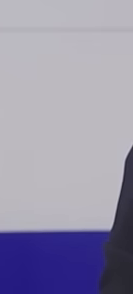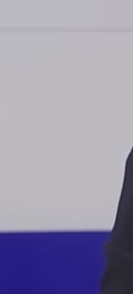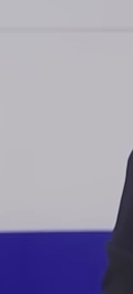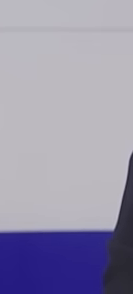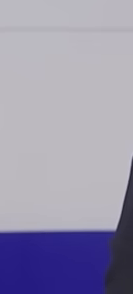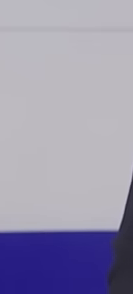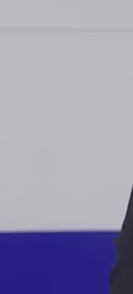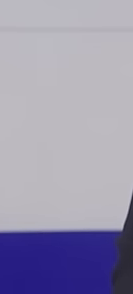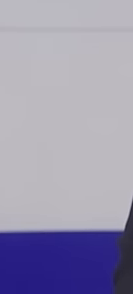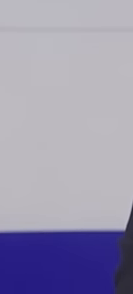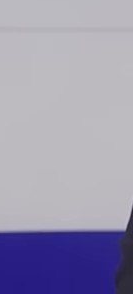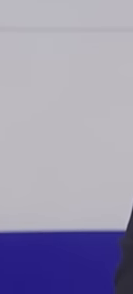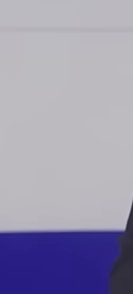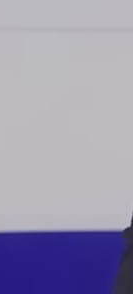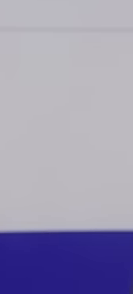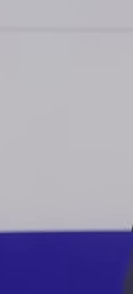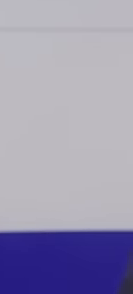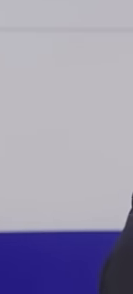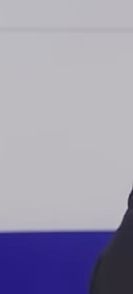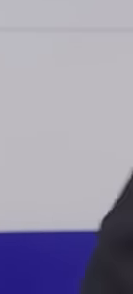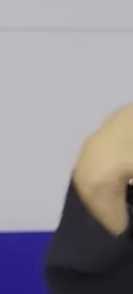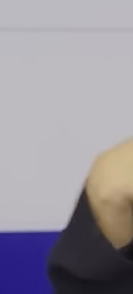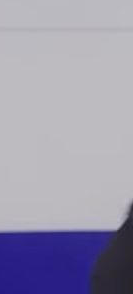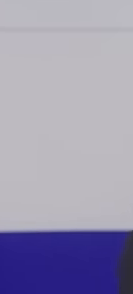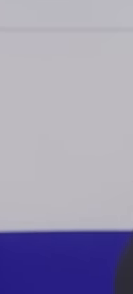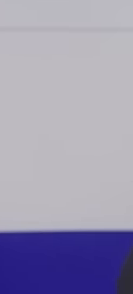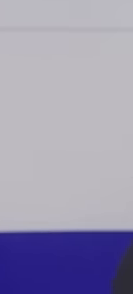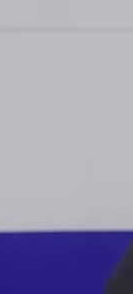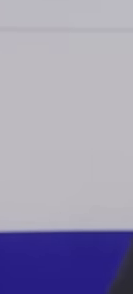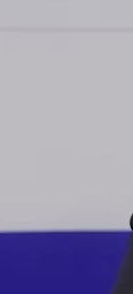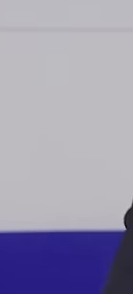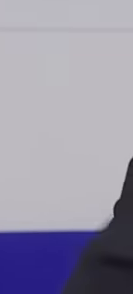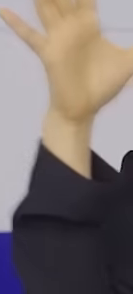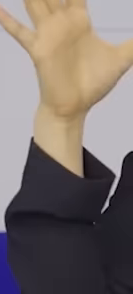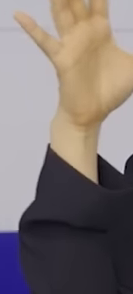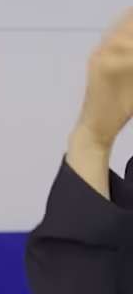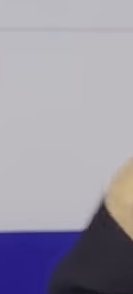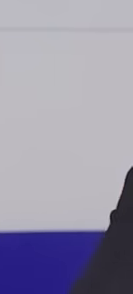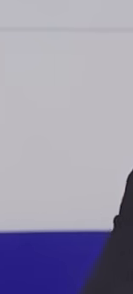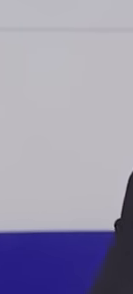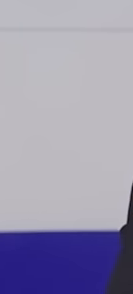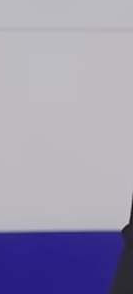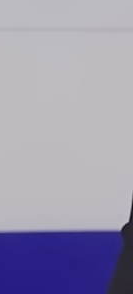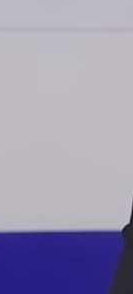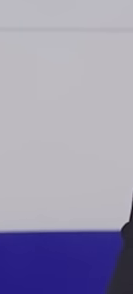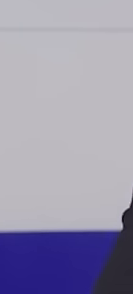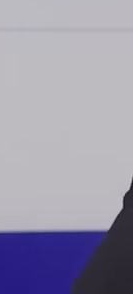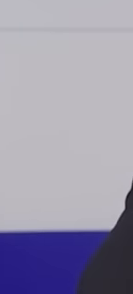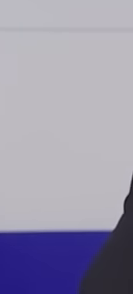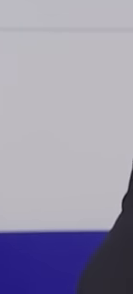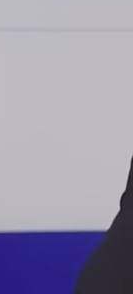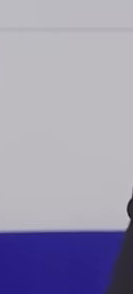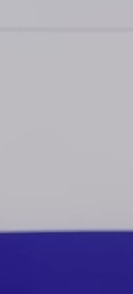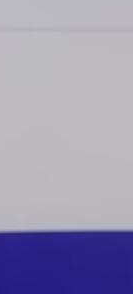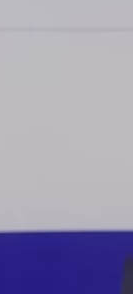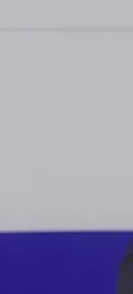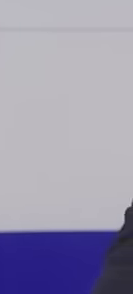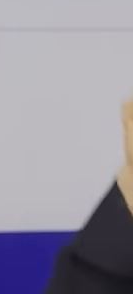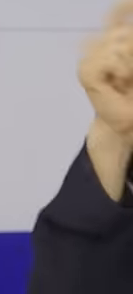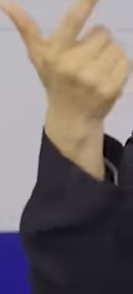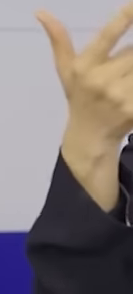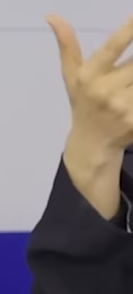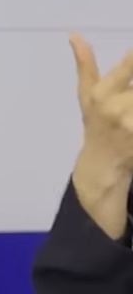또 다른 칼날이 저를 향한다고 해도 결코 두려워하거나 피하지 않을